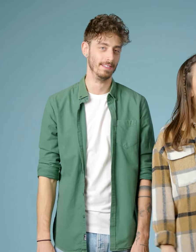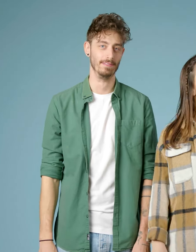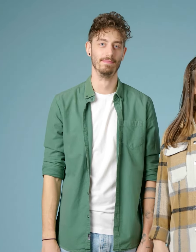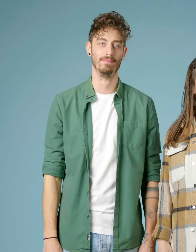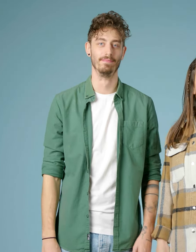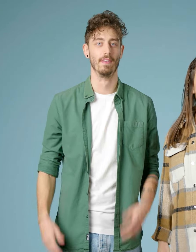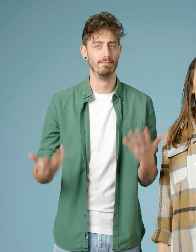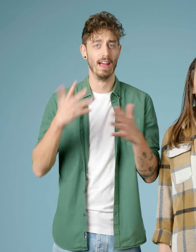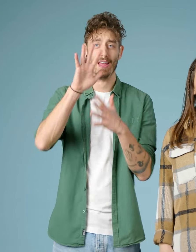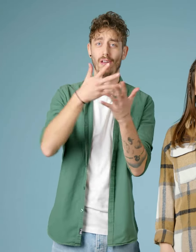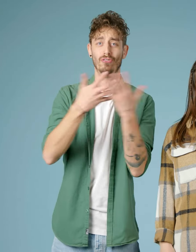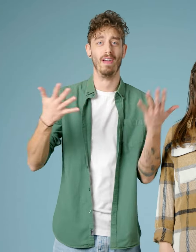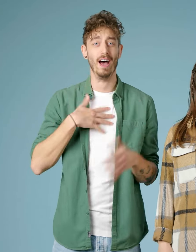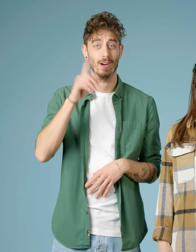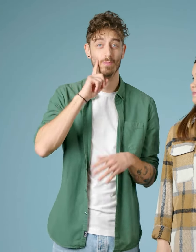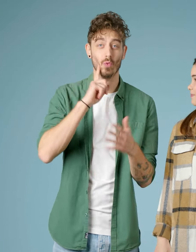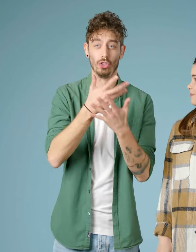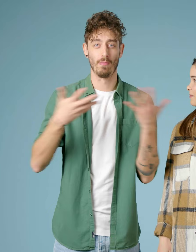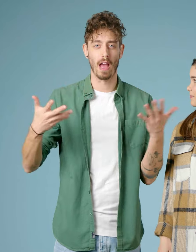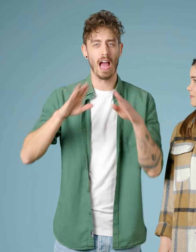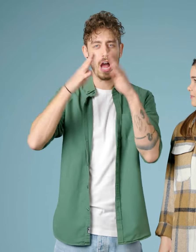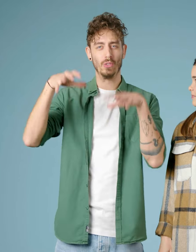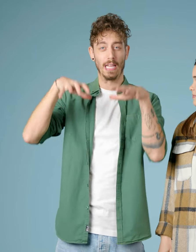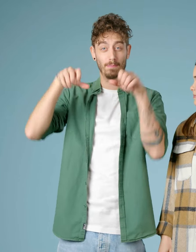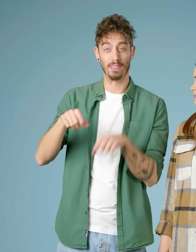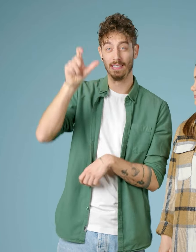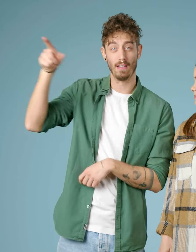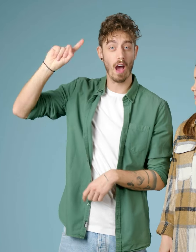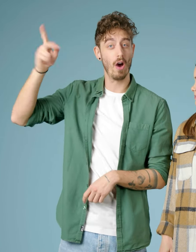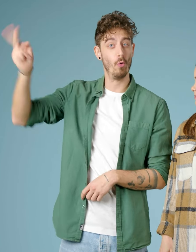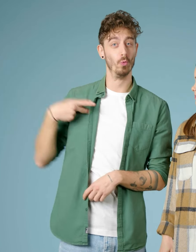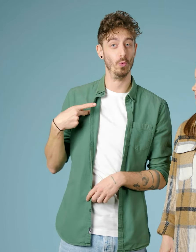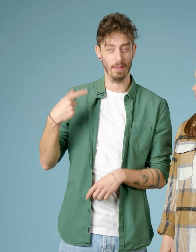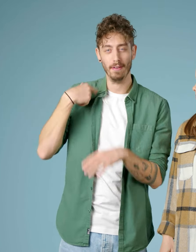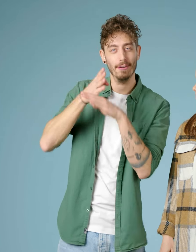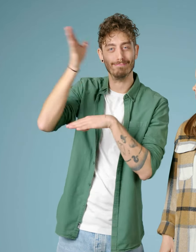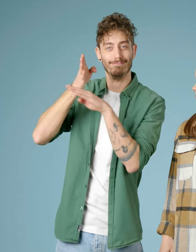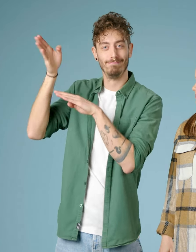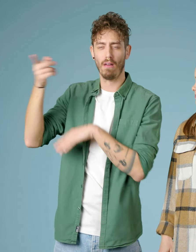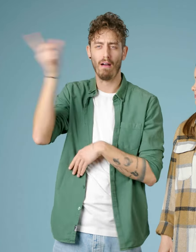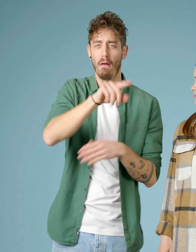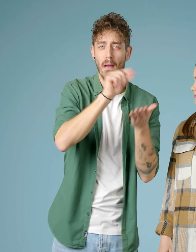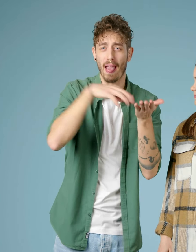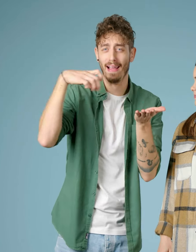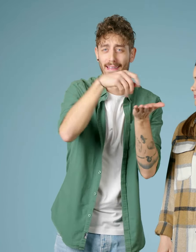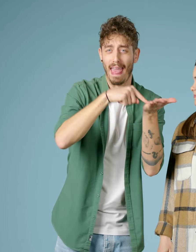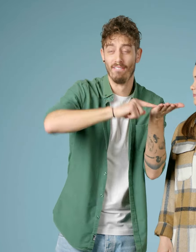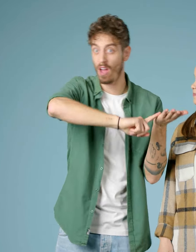Gebärdensprache Gebärdensprache ist meine Muttersprache und die Sprache von den haustierbesitzern zu denen ich jetzt fahren darf jetzt gibt es viel zu sehen von den Kleinsten